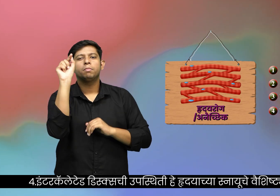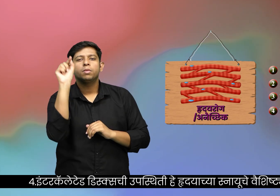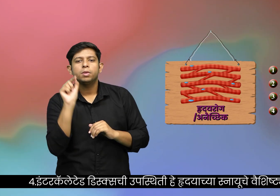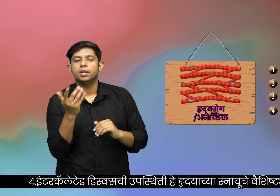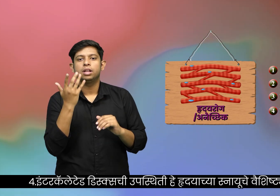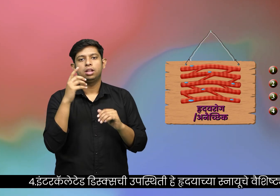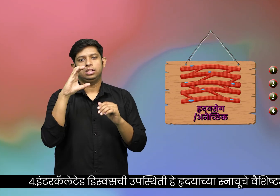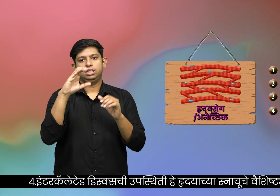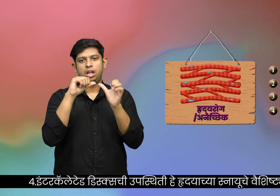आहे.